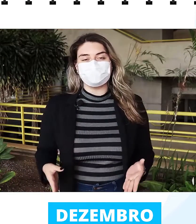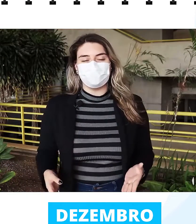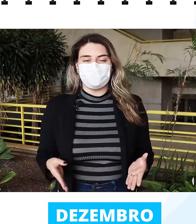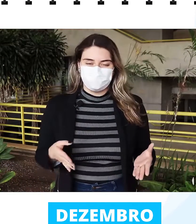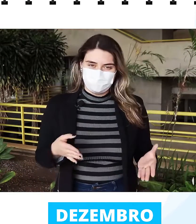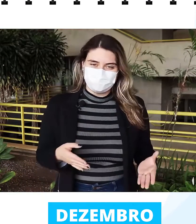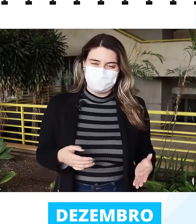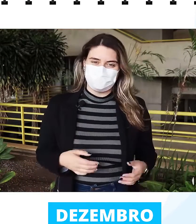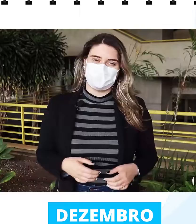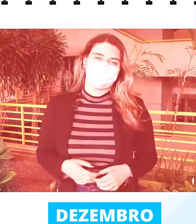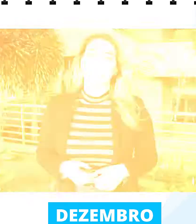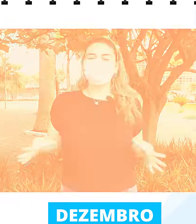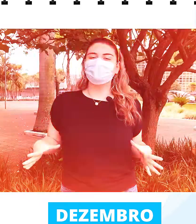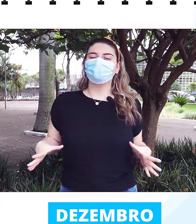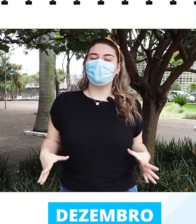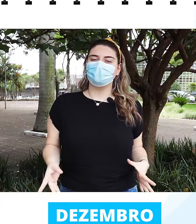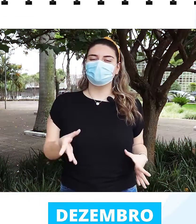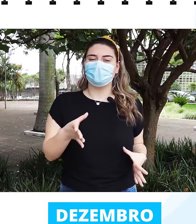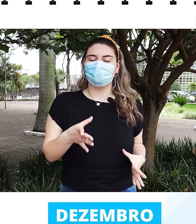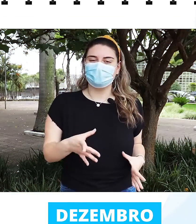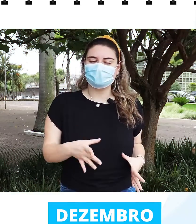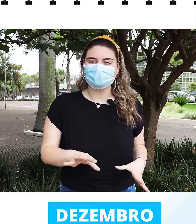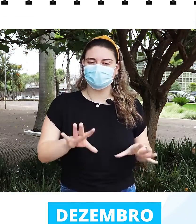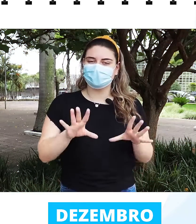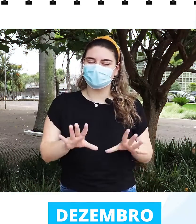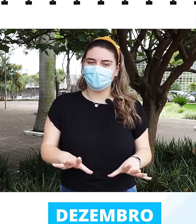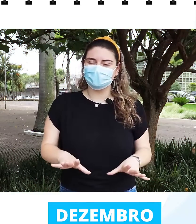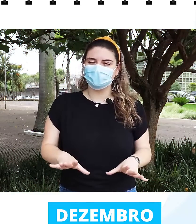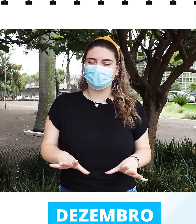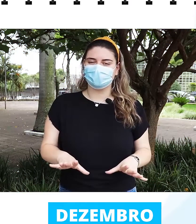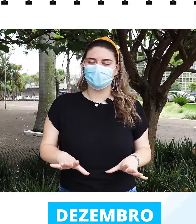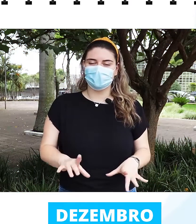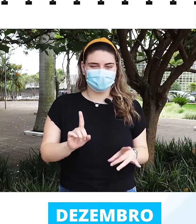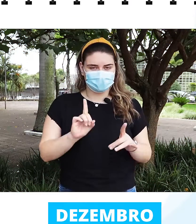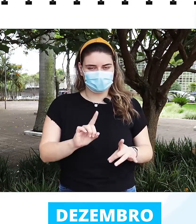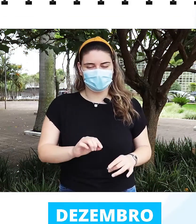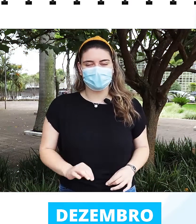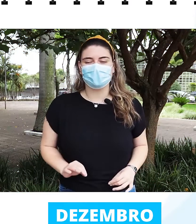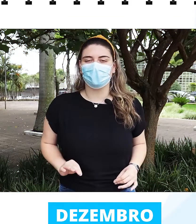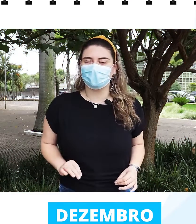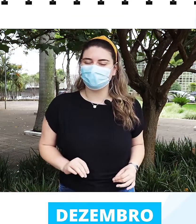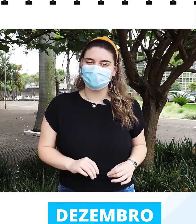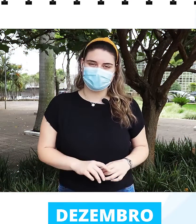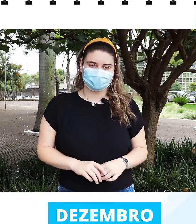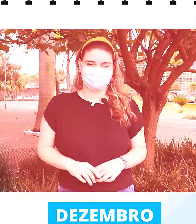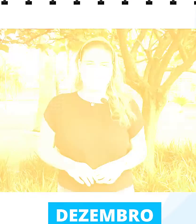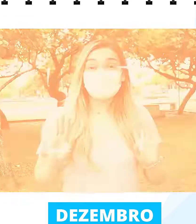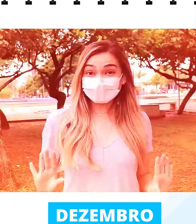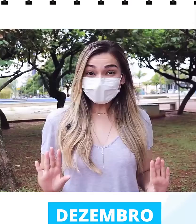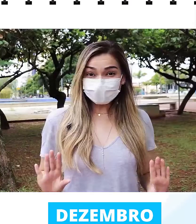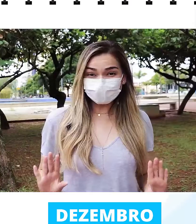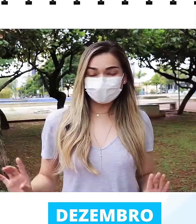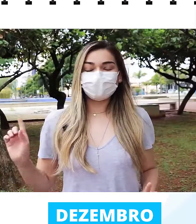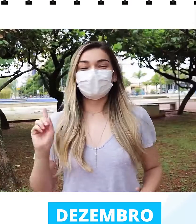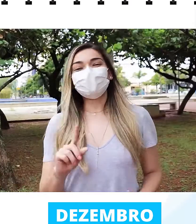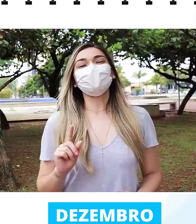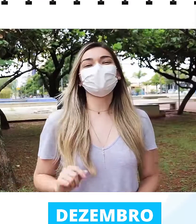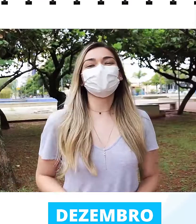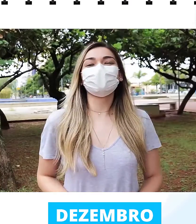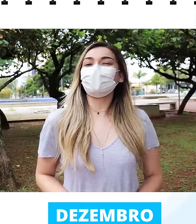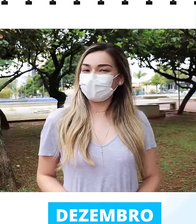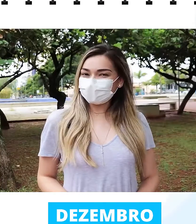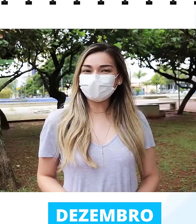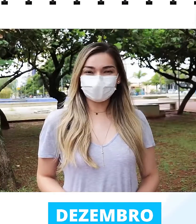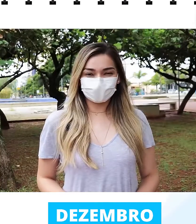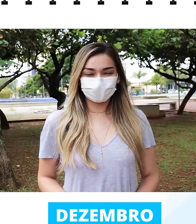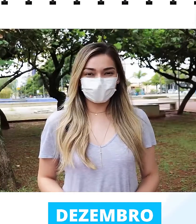de enfrentamento à pandemia. Intervalo para aplicação da dose de reforço diminui para 4 meses. Atenção!